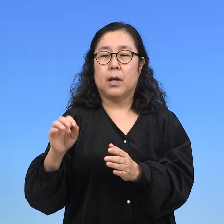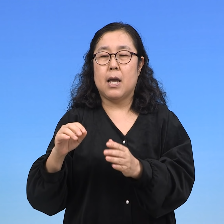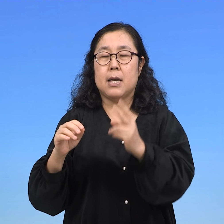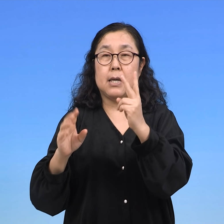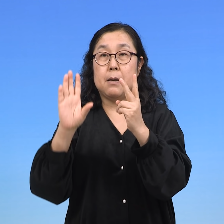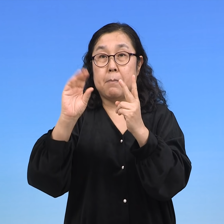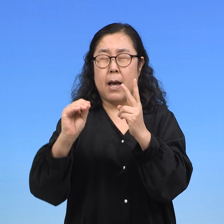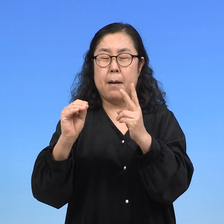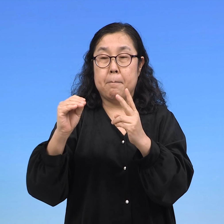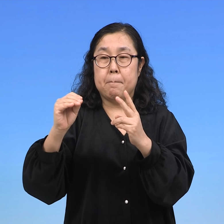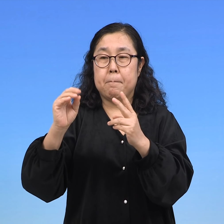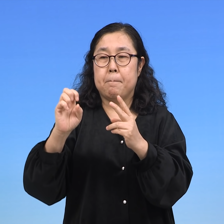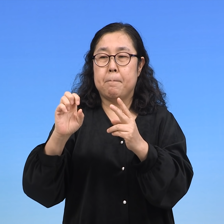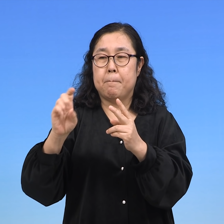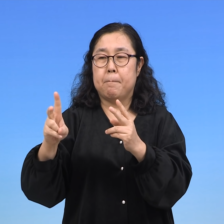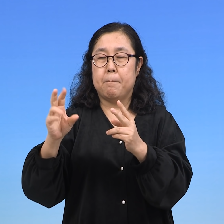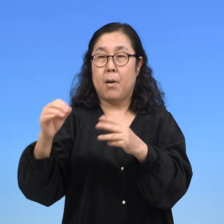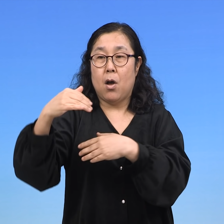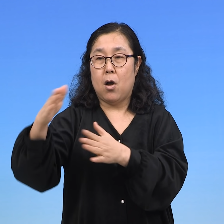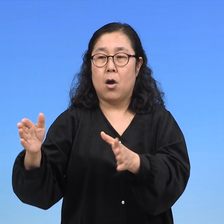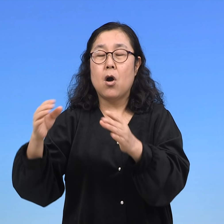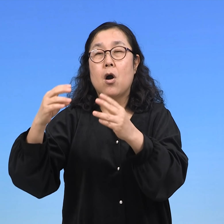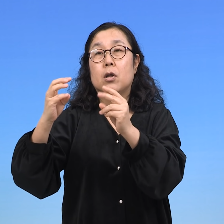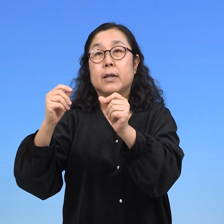기증한 거기에서 가평 우리 마을을